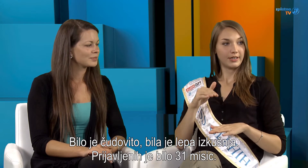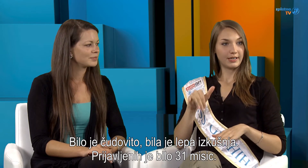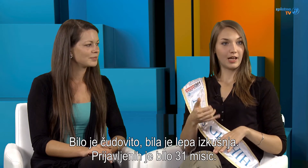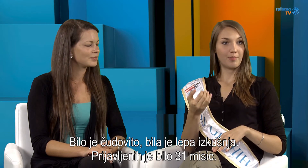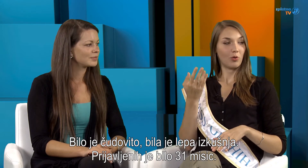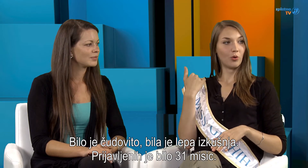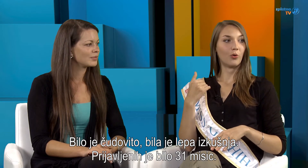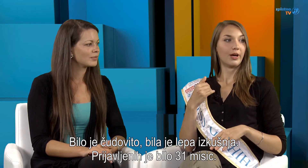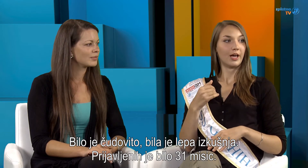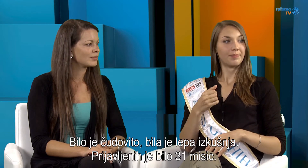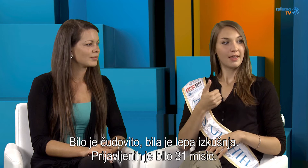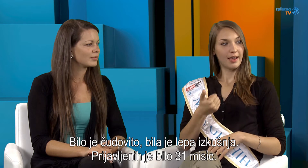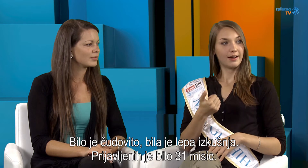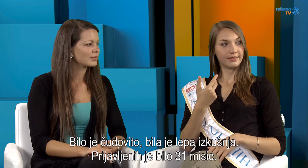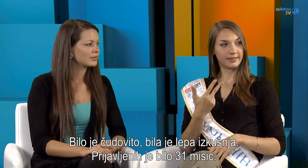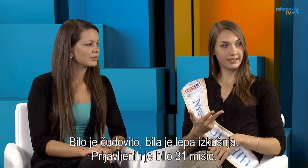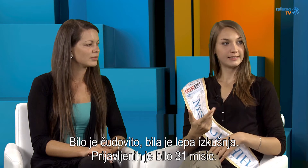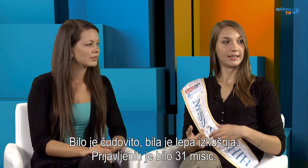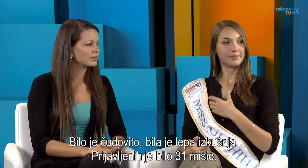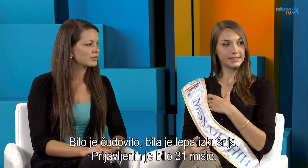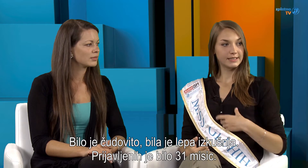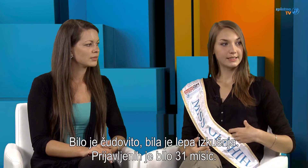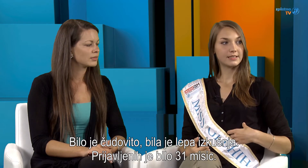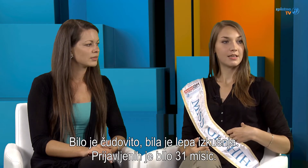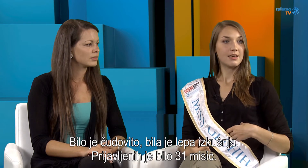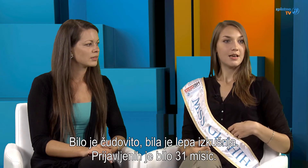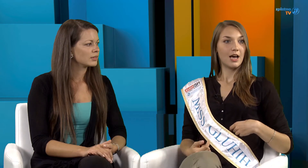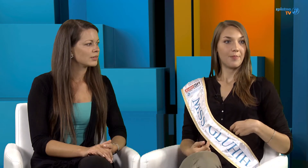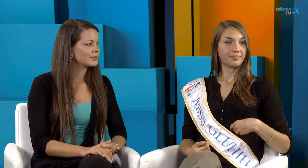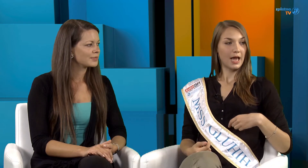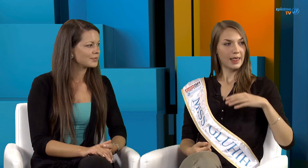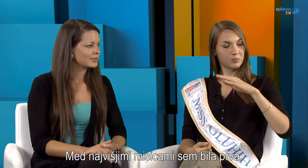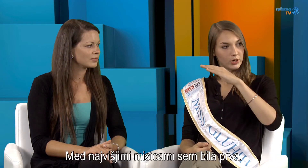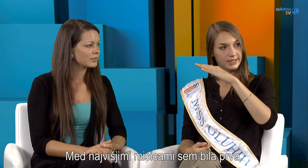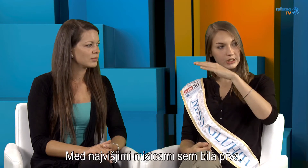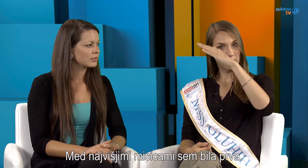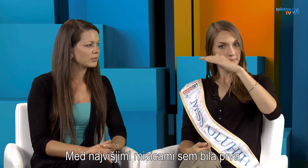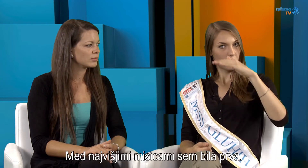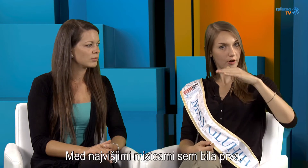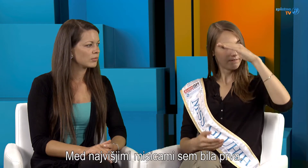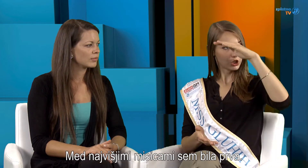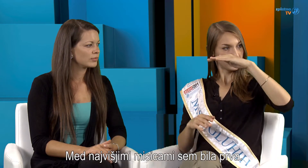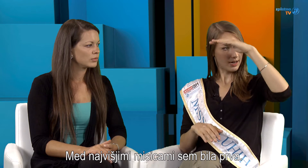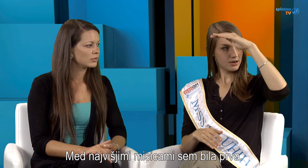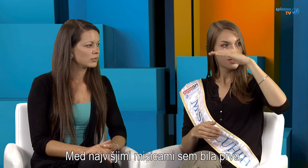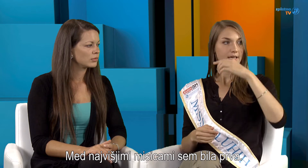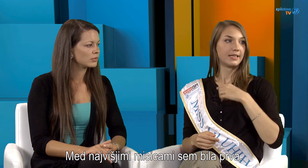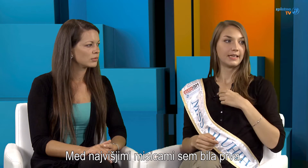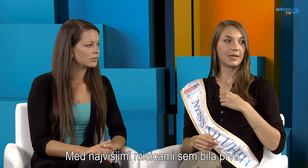Prijavljenih je bilo 31 misic. Razporedili so nas po višinah in jaz sem